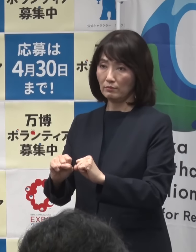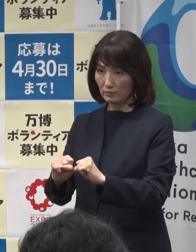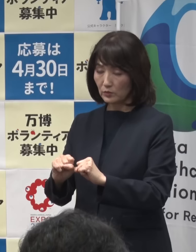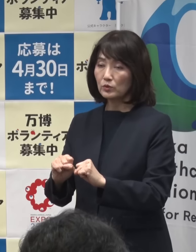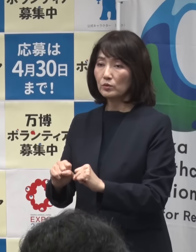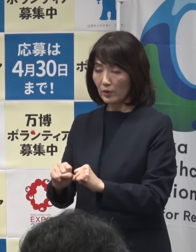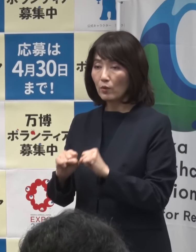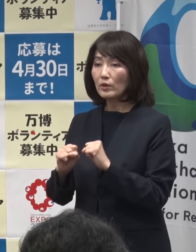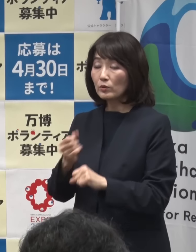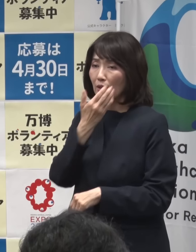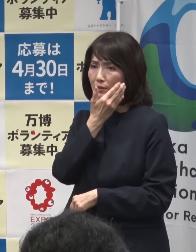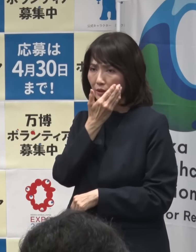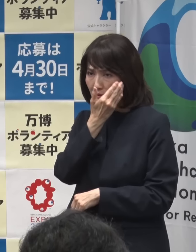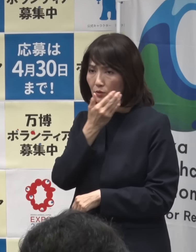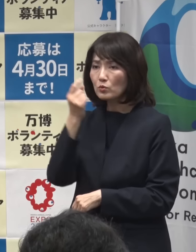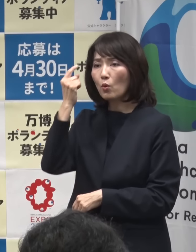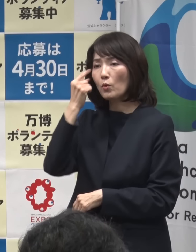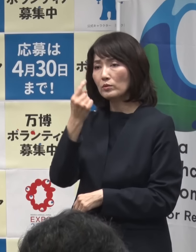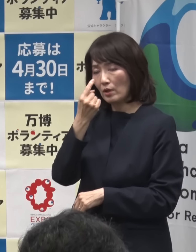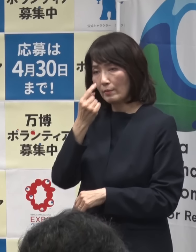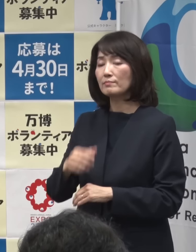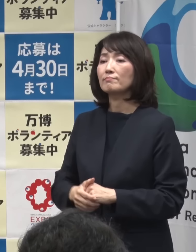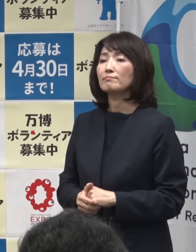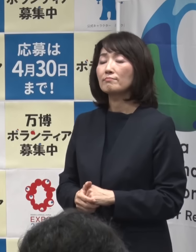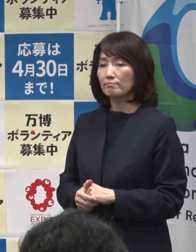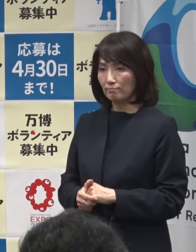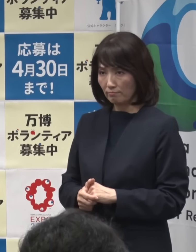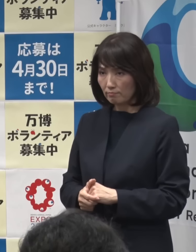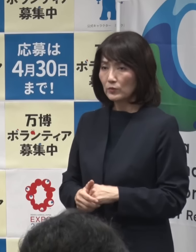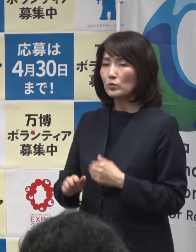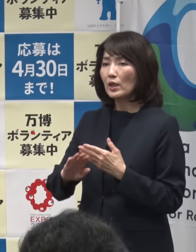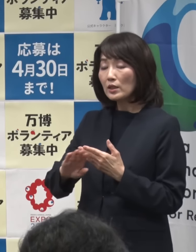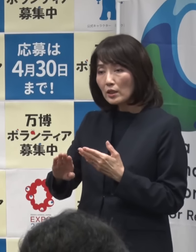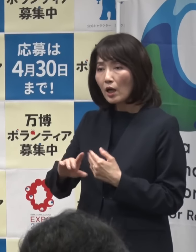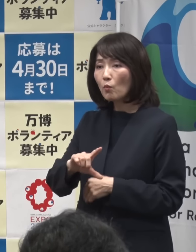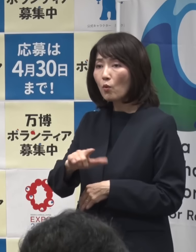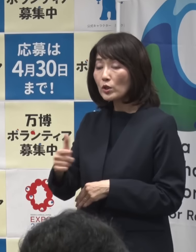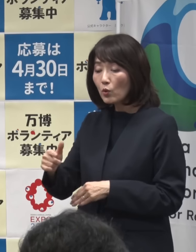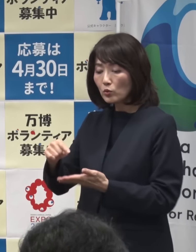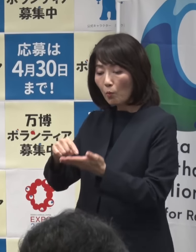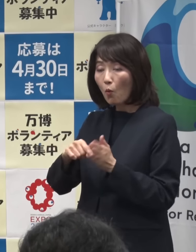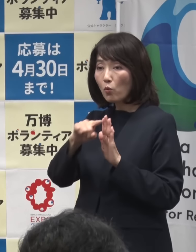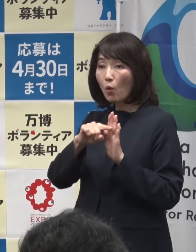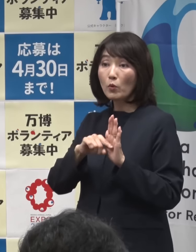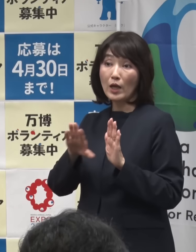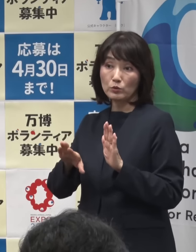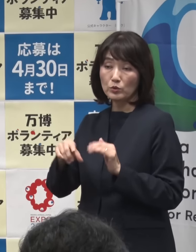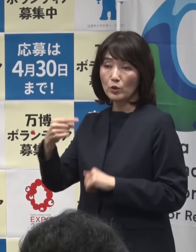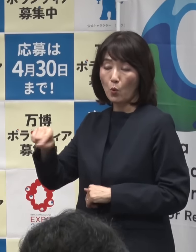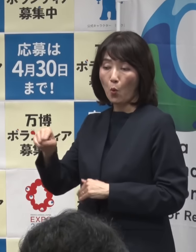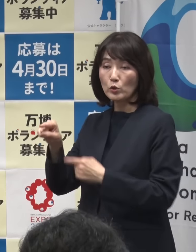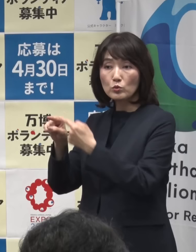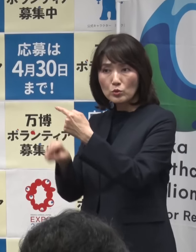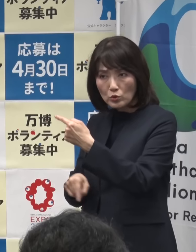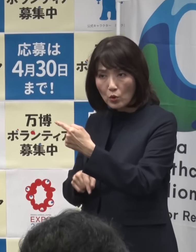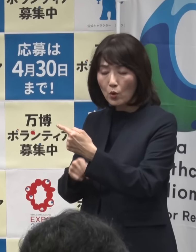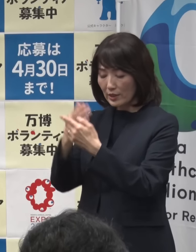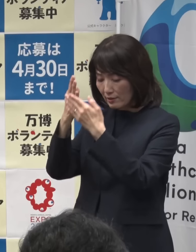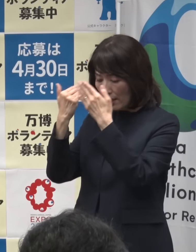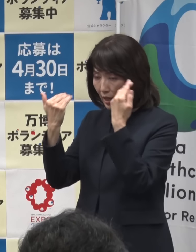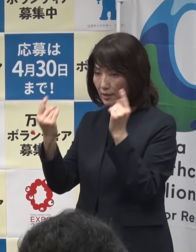大切だと思っています。またあのそれ以外でもあの項目があるというふうに聞いてますので、そこはあの教育庁において丁寧に対応してい